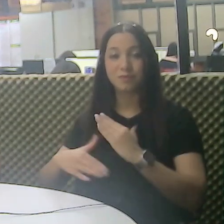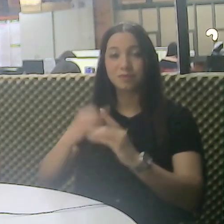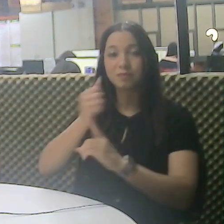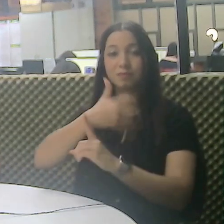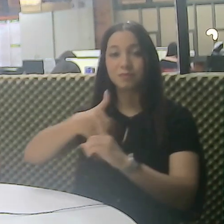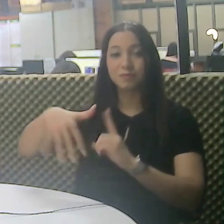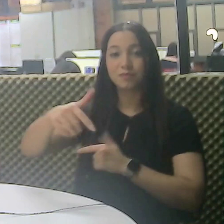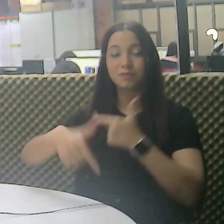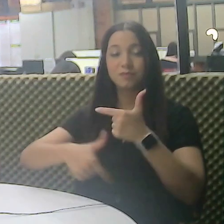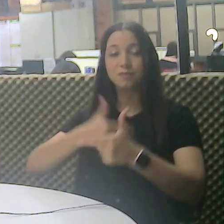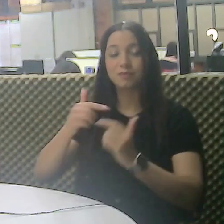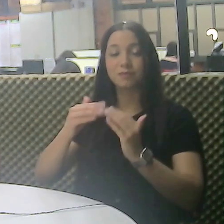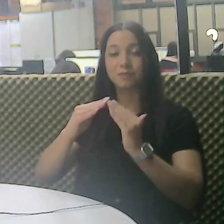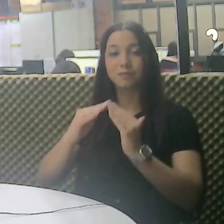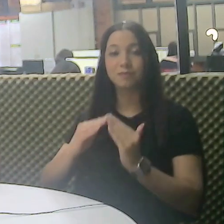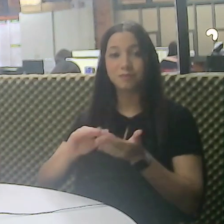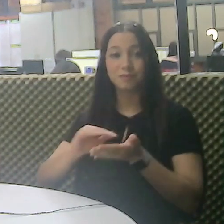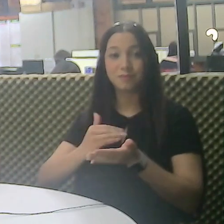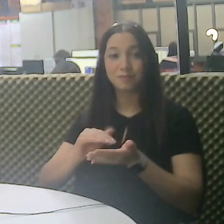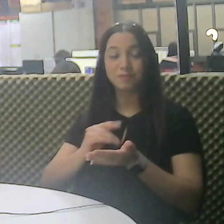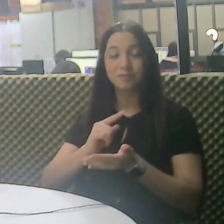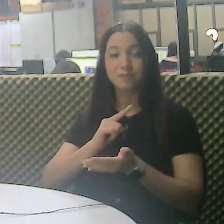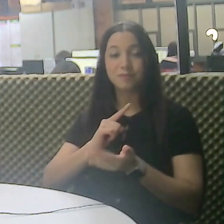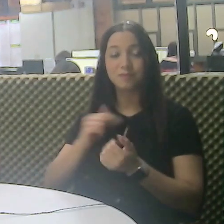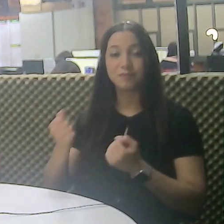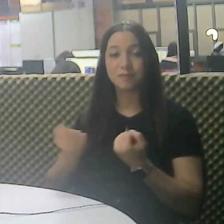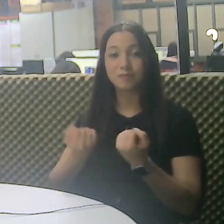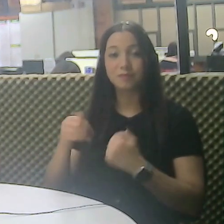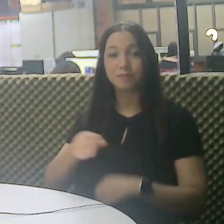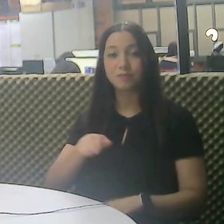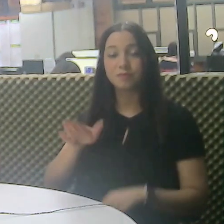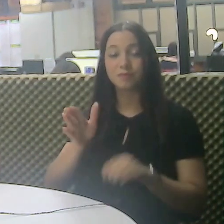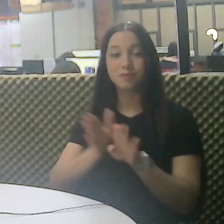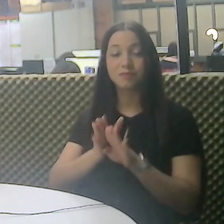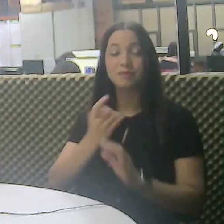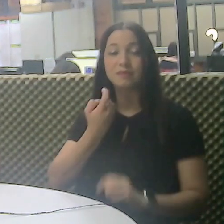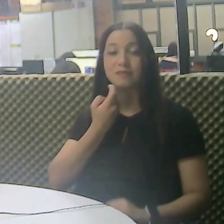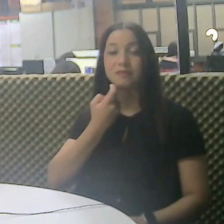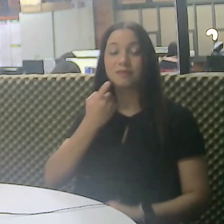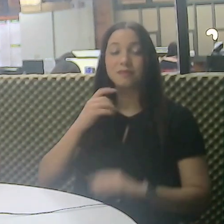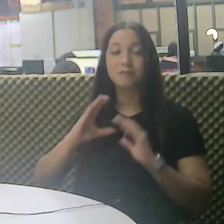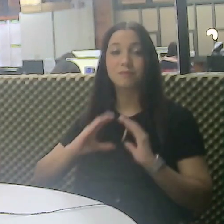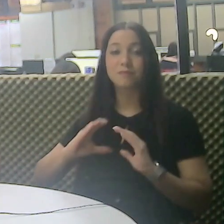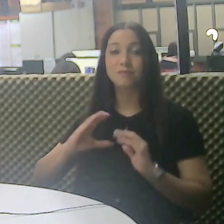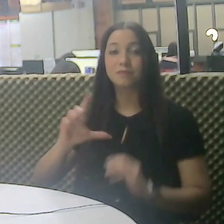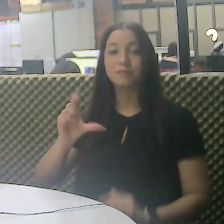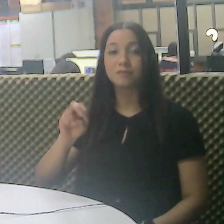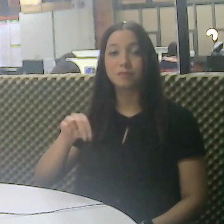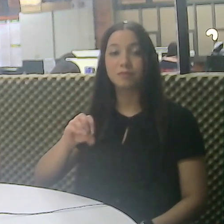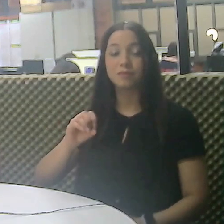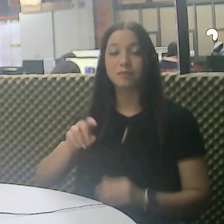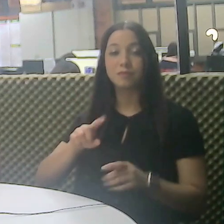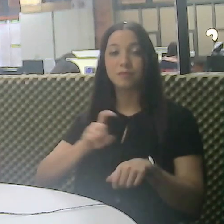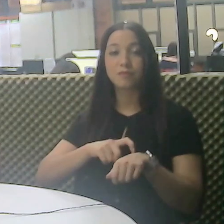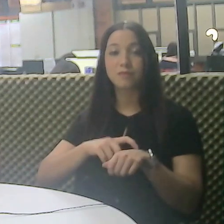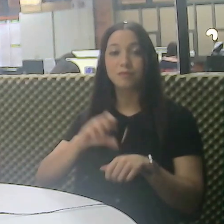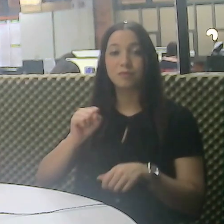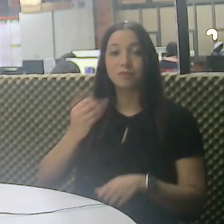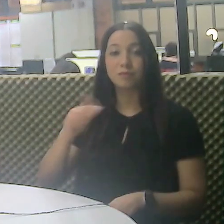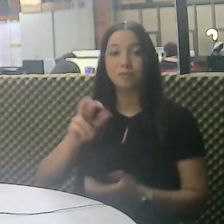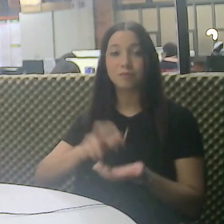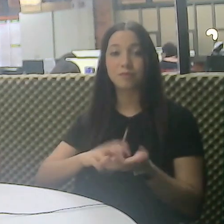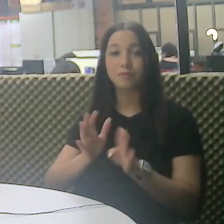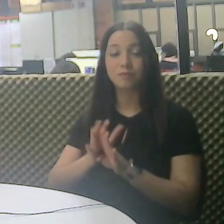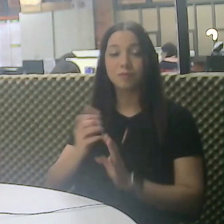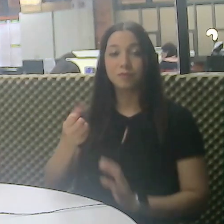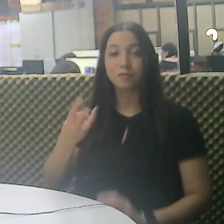Desenvolvimento Social, Trabalho e Habitação ficará estacionado até a próxima sexta-feira na Praça Lincoln, das 8h30 da manhã até a 1